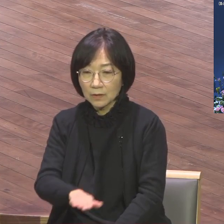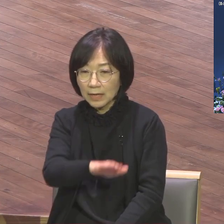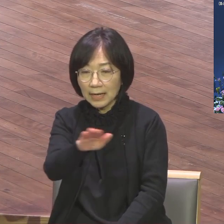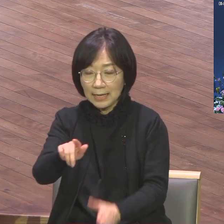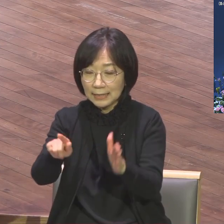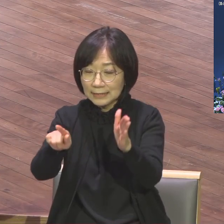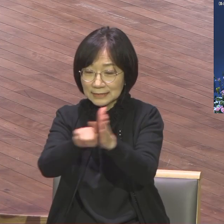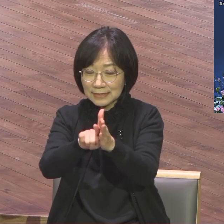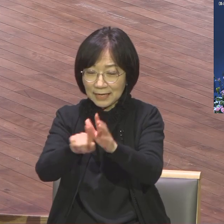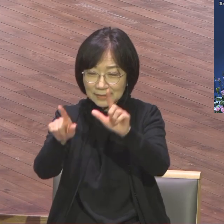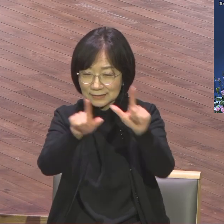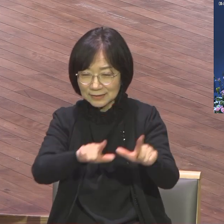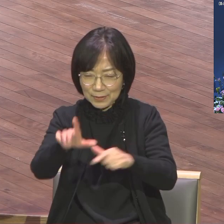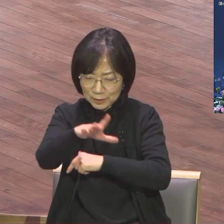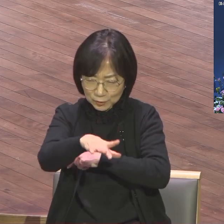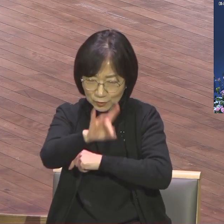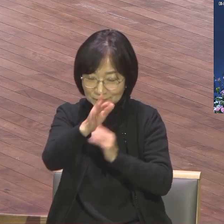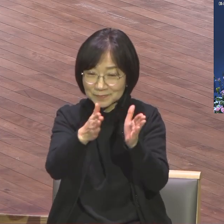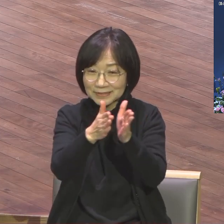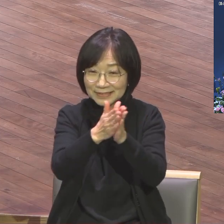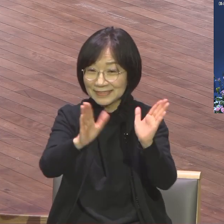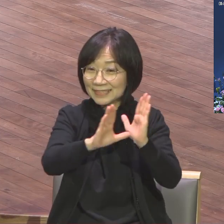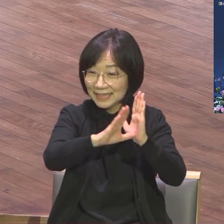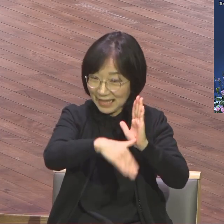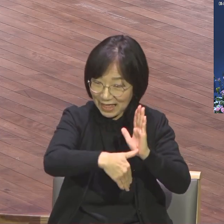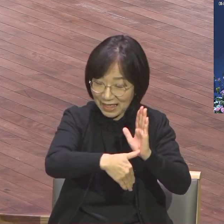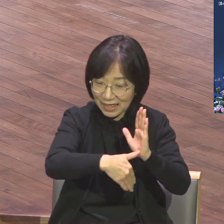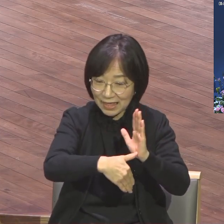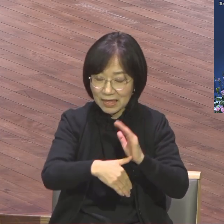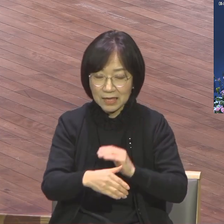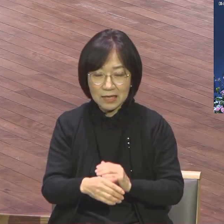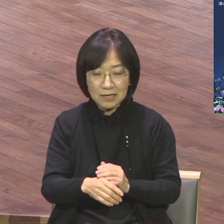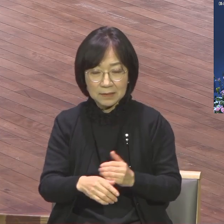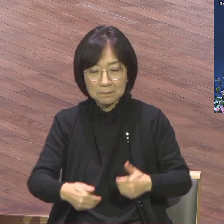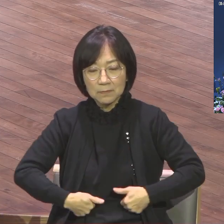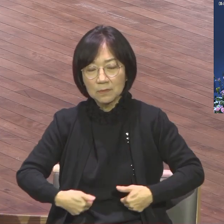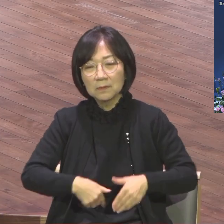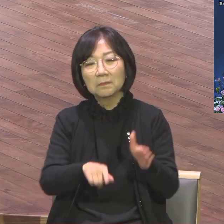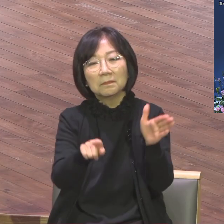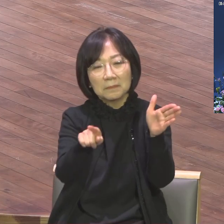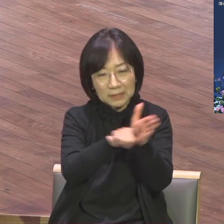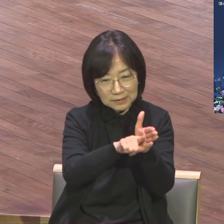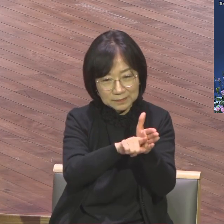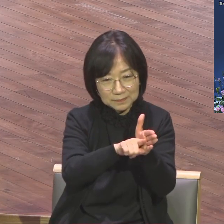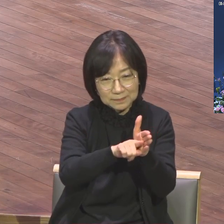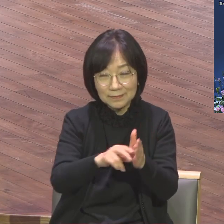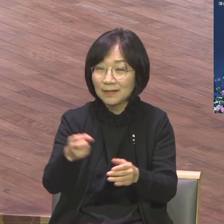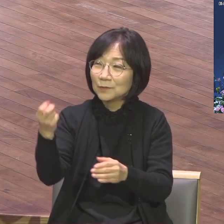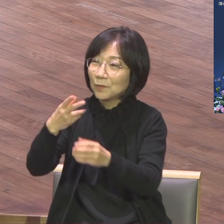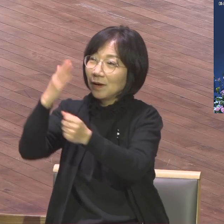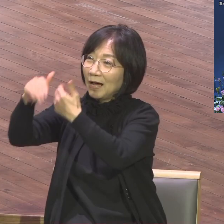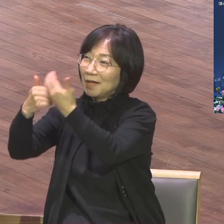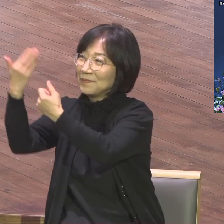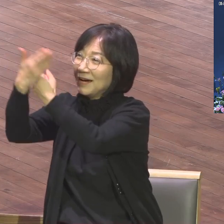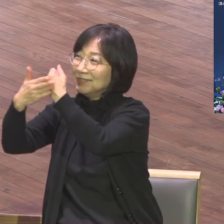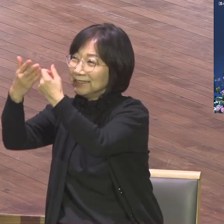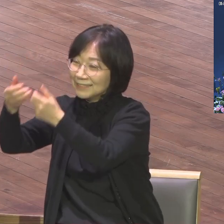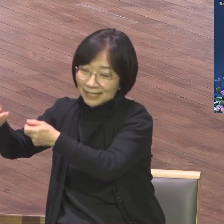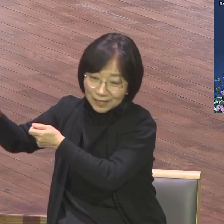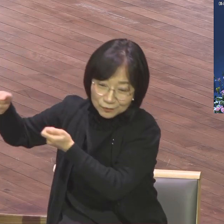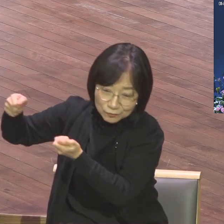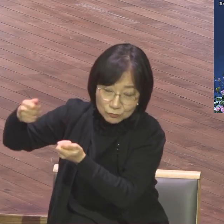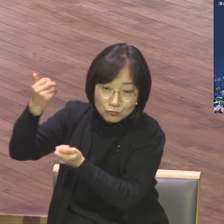신앙생활의 출발점인 동시에 하나님께서 베푸신 은혜를 받는 뭐요? 그릇이에요. 그릇.